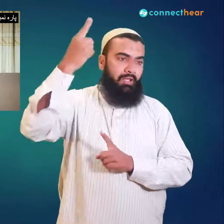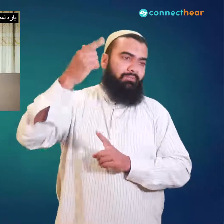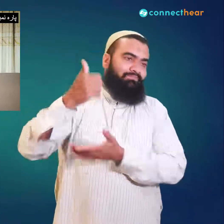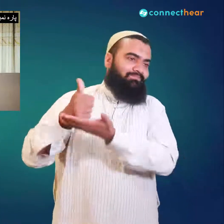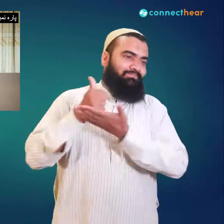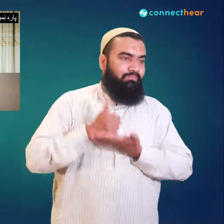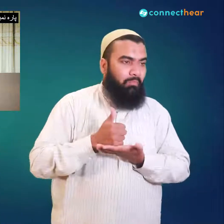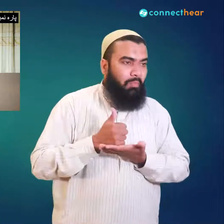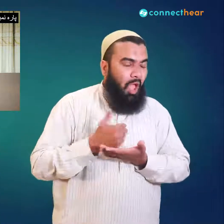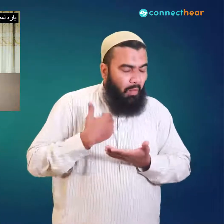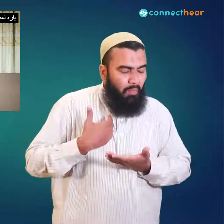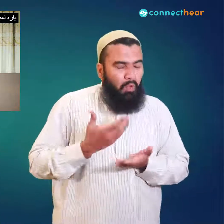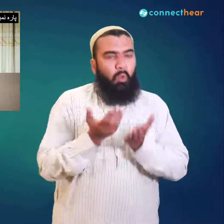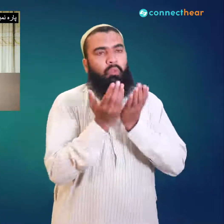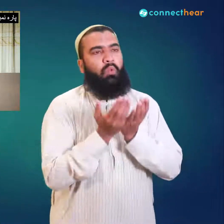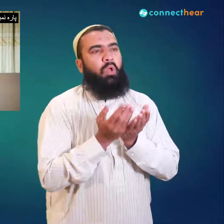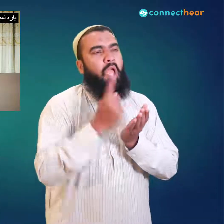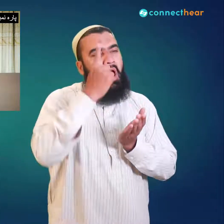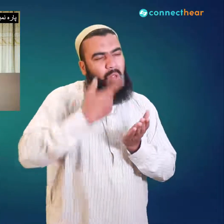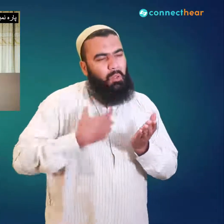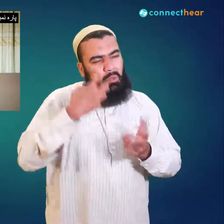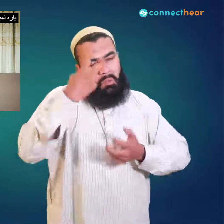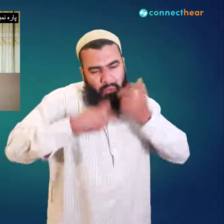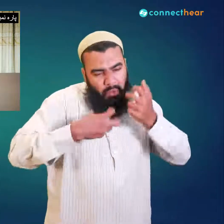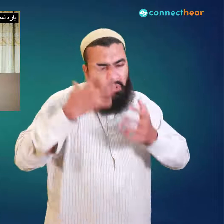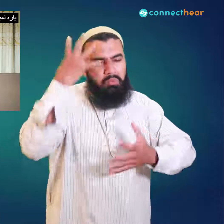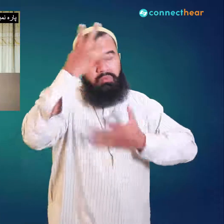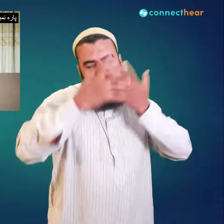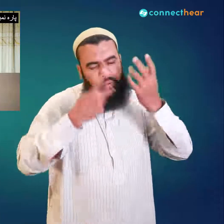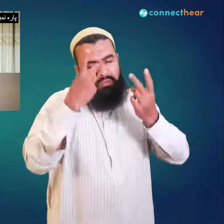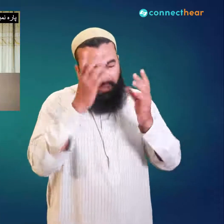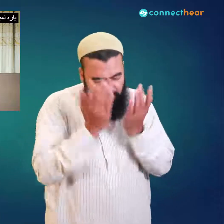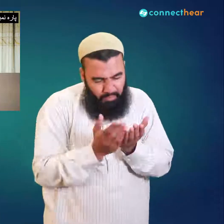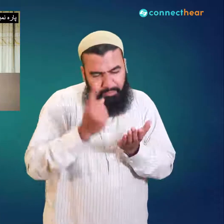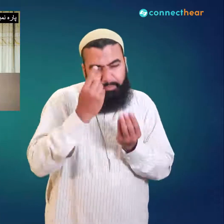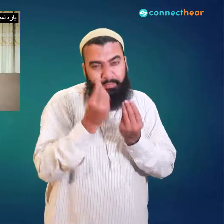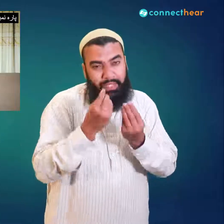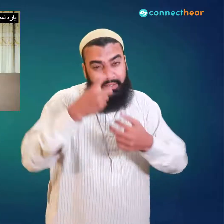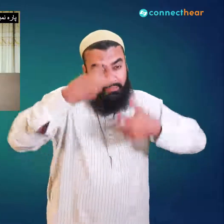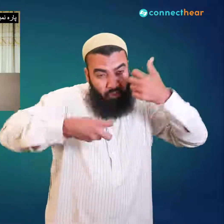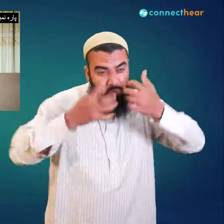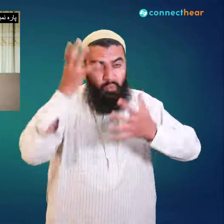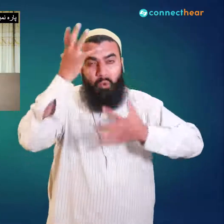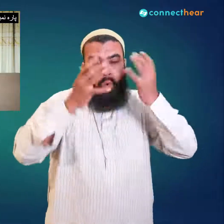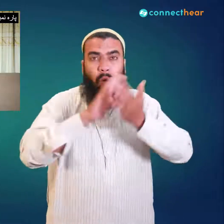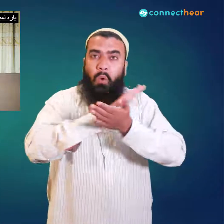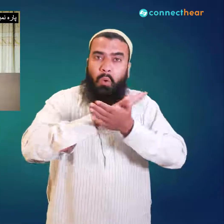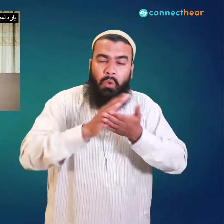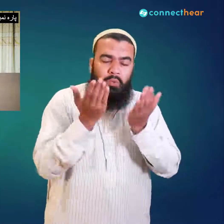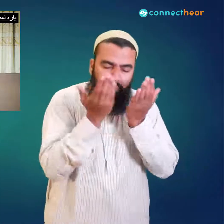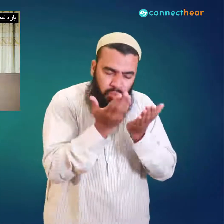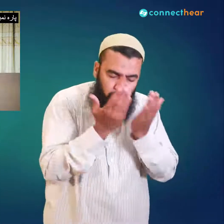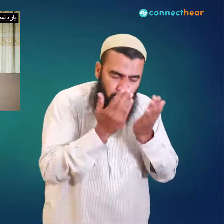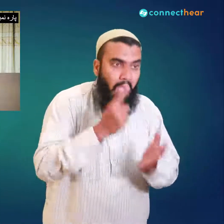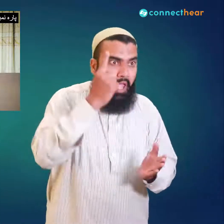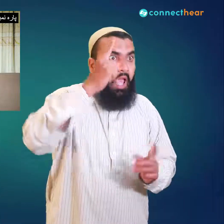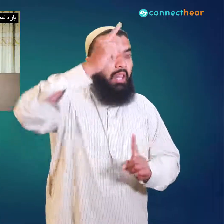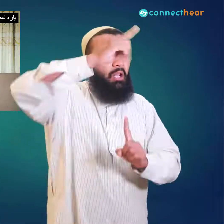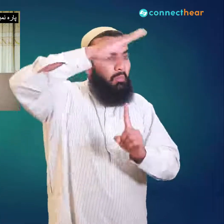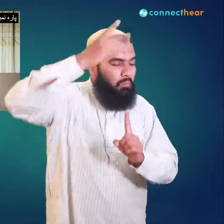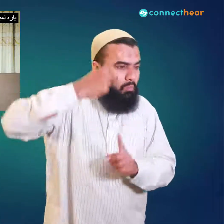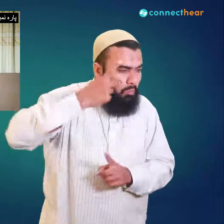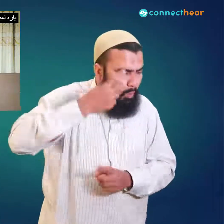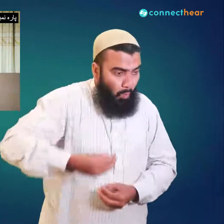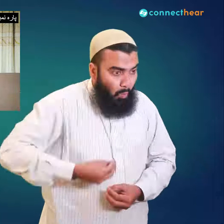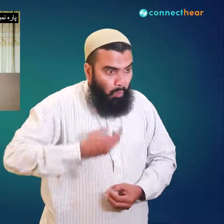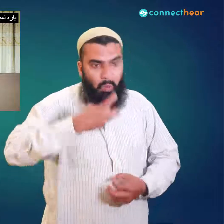اور دوسری صورت میں جب اللہ کا فضل پہنچ رہا ہے تو دنیا کی کوئی طاقت روک نہیں پا رہی، وہ فضل انسان تک پہنچ کر رہے گا،